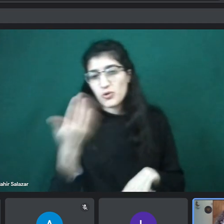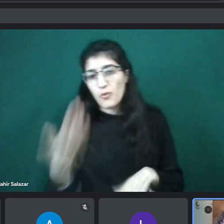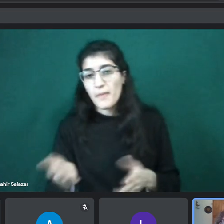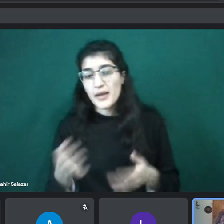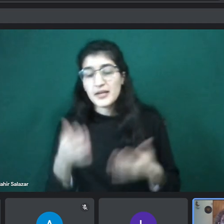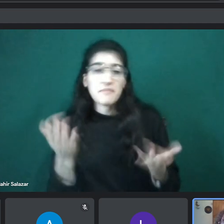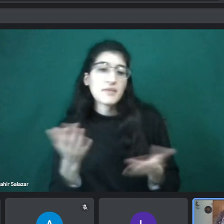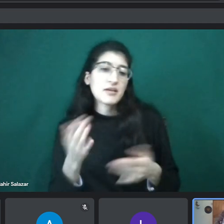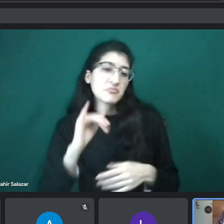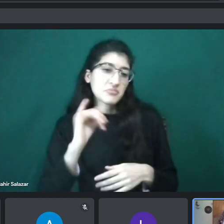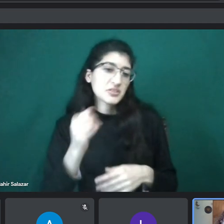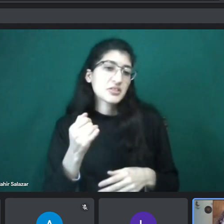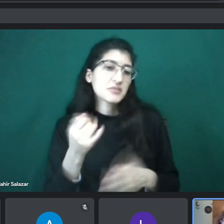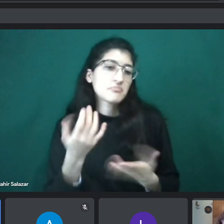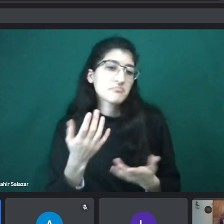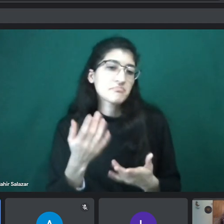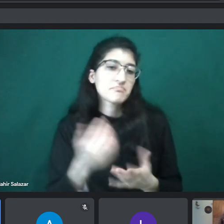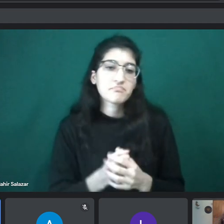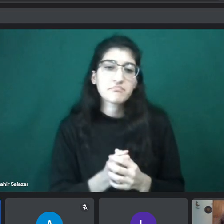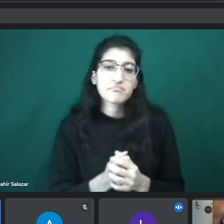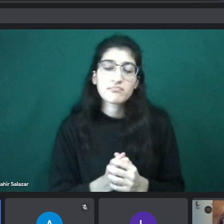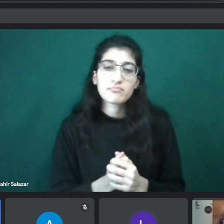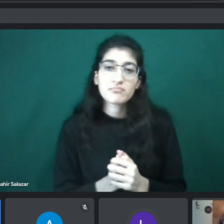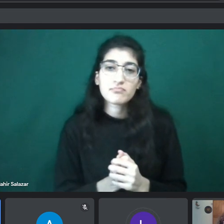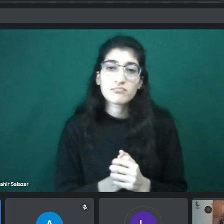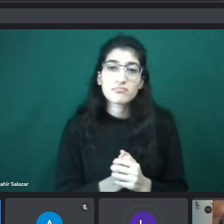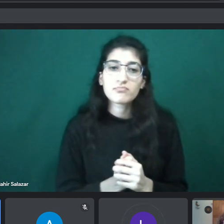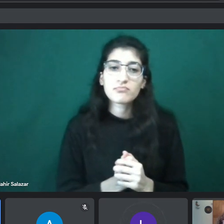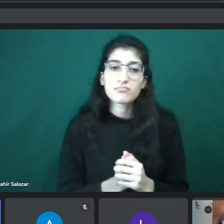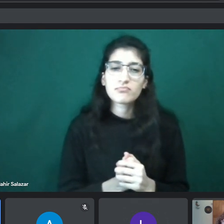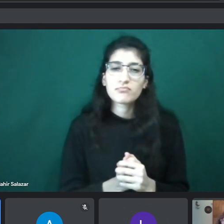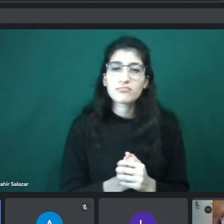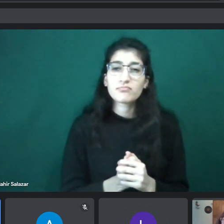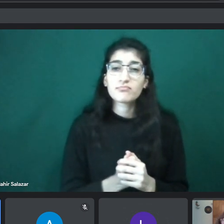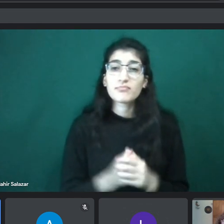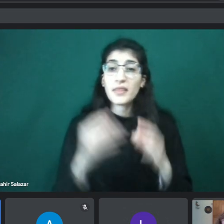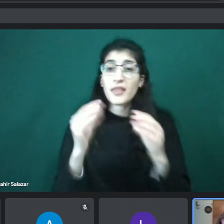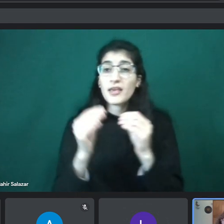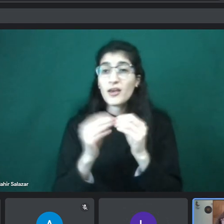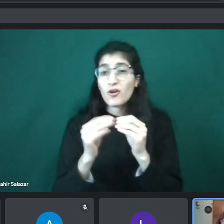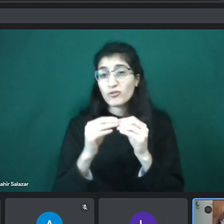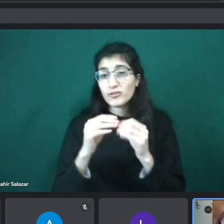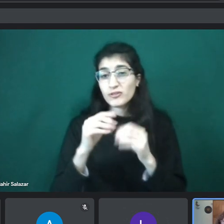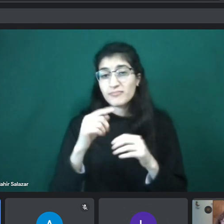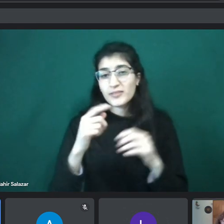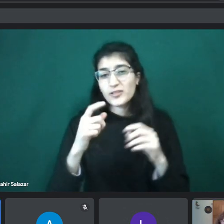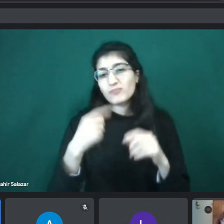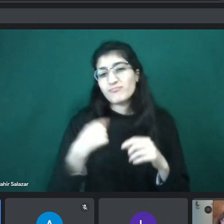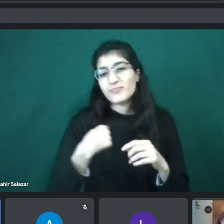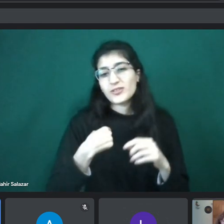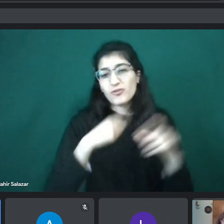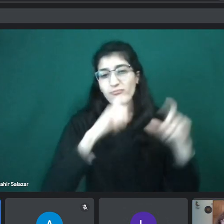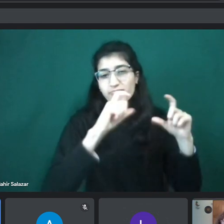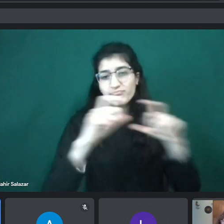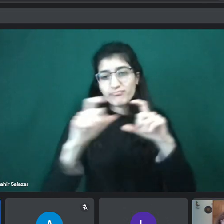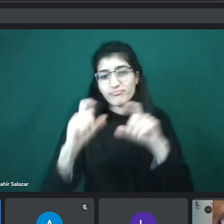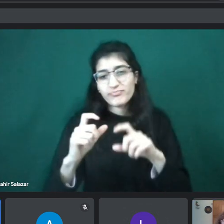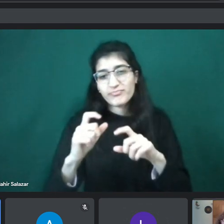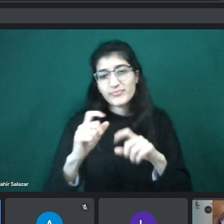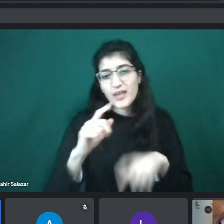sí. Yo Estaría. lo encerré de otra manera. Claro, claro. Áreas puse